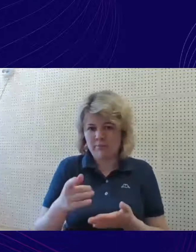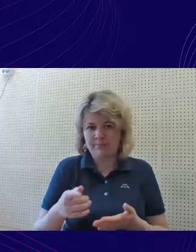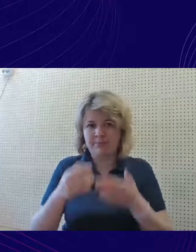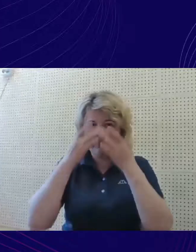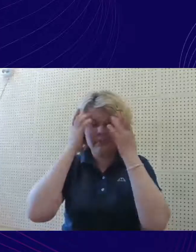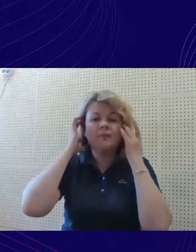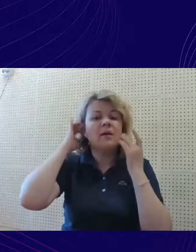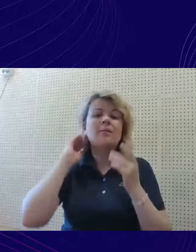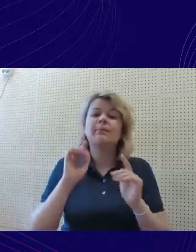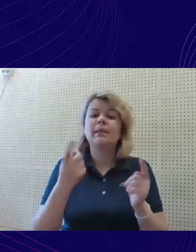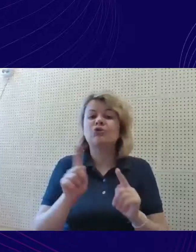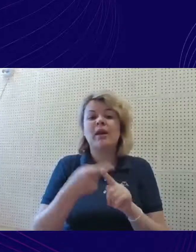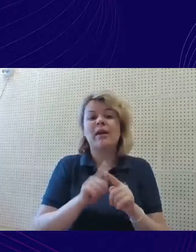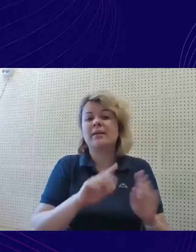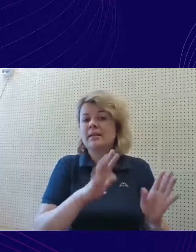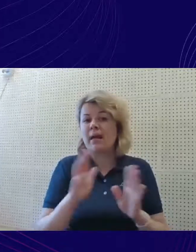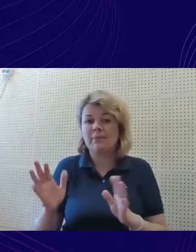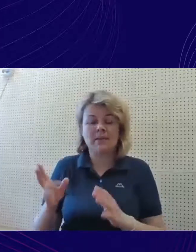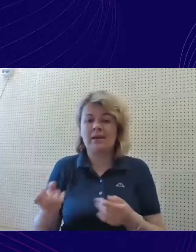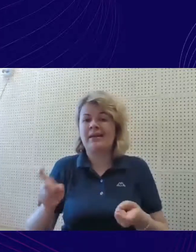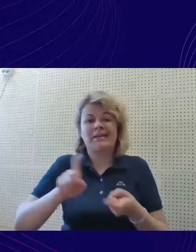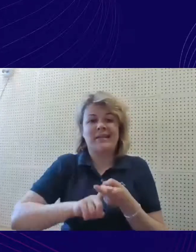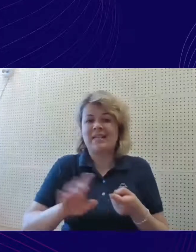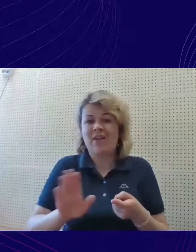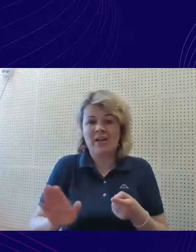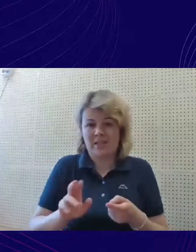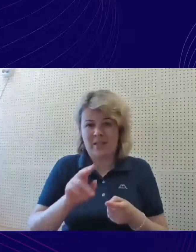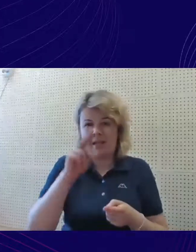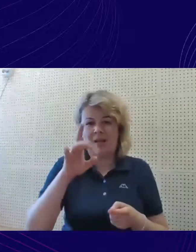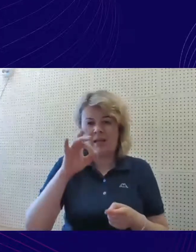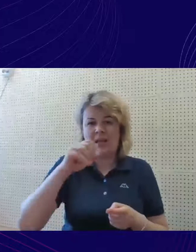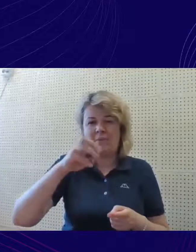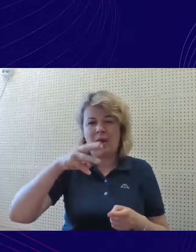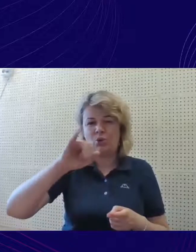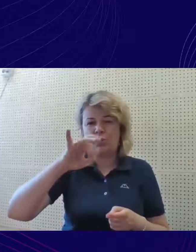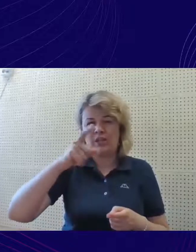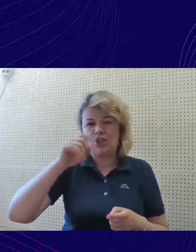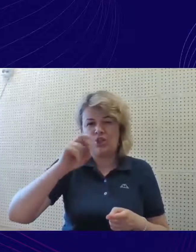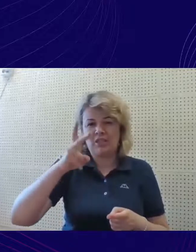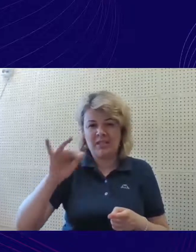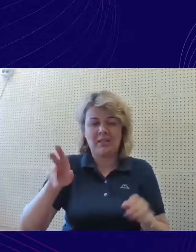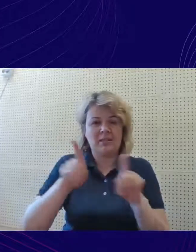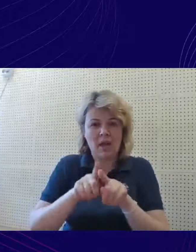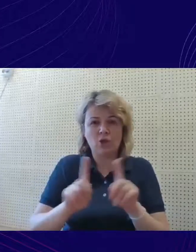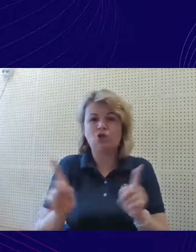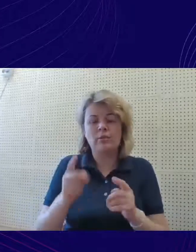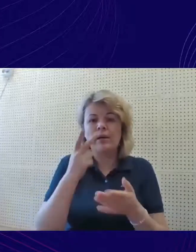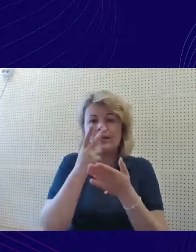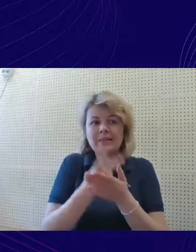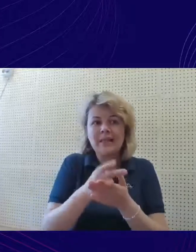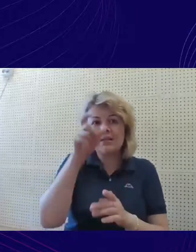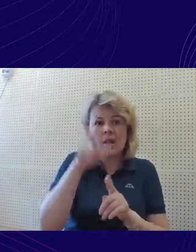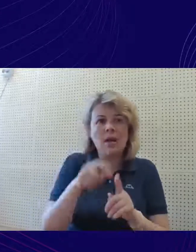не связаны драматургически так, чтобы зритель понимал, что вот развитие здесь и